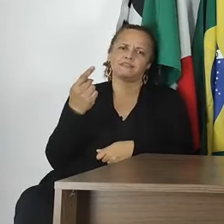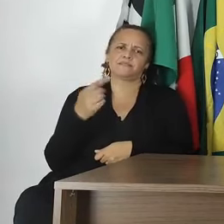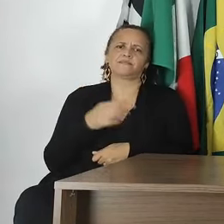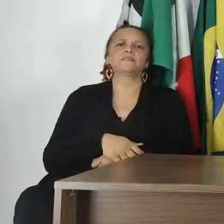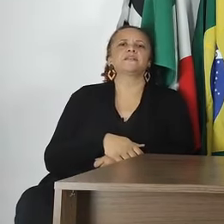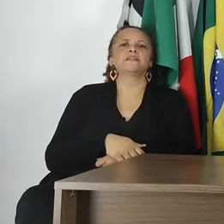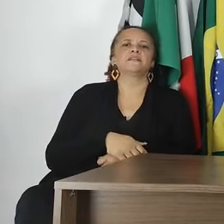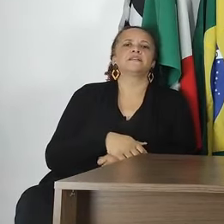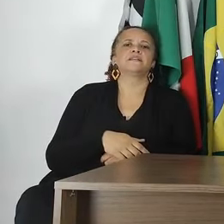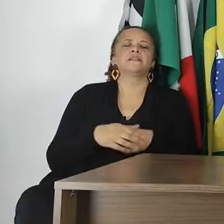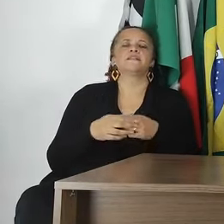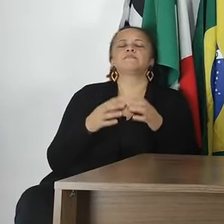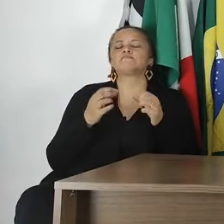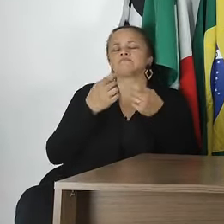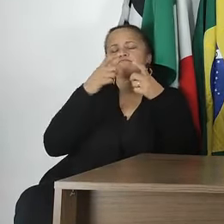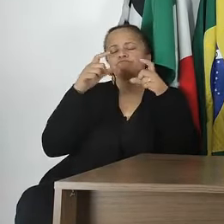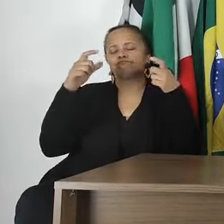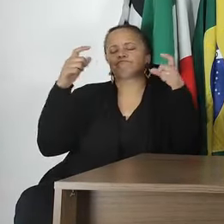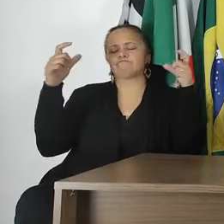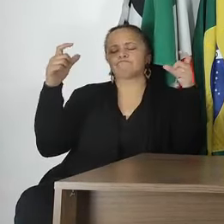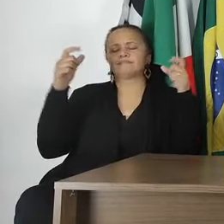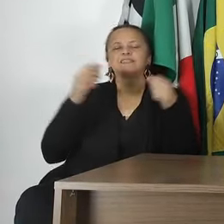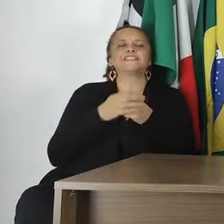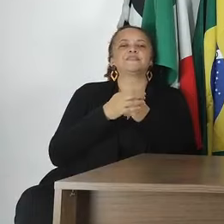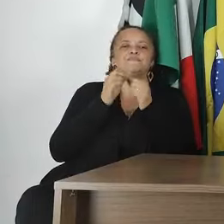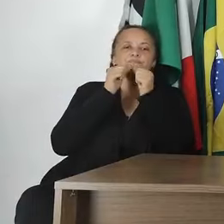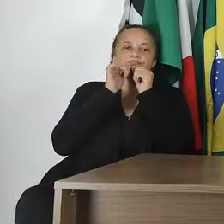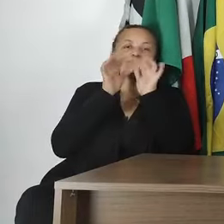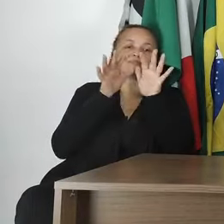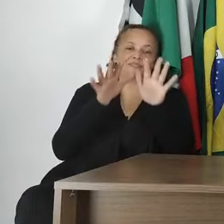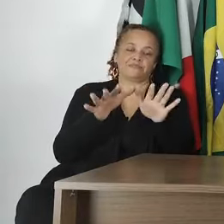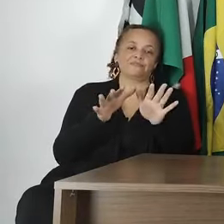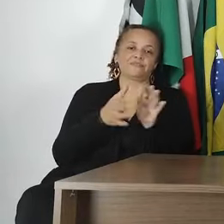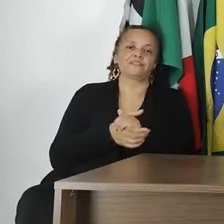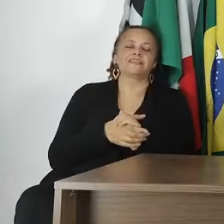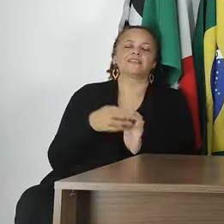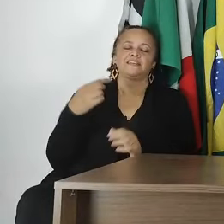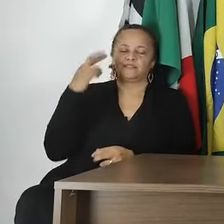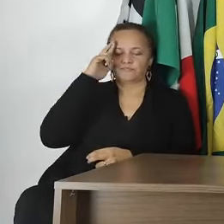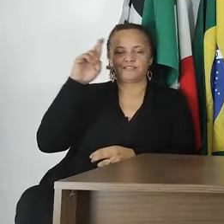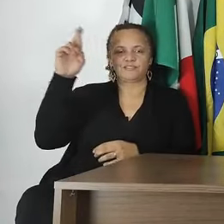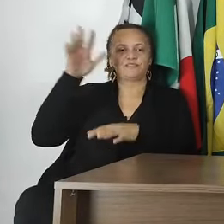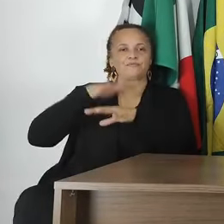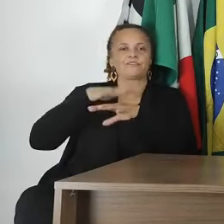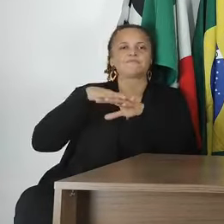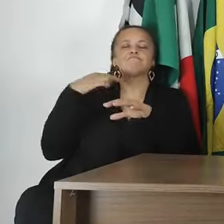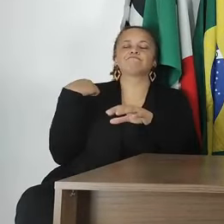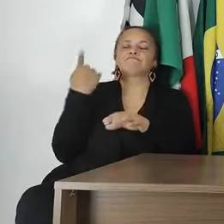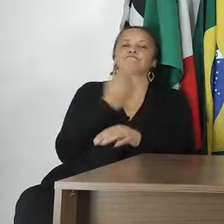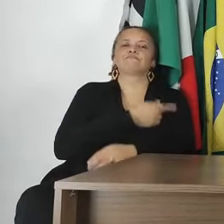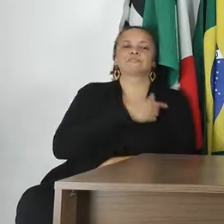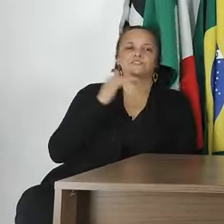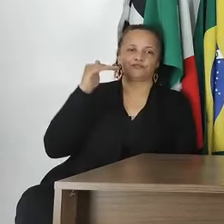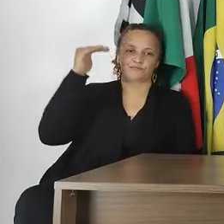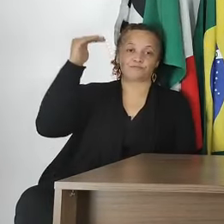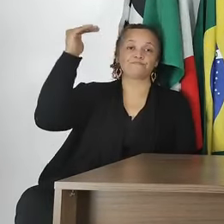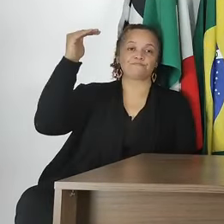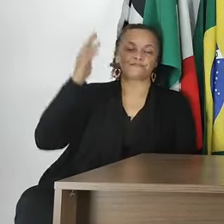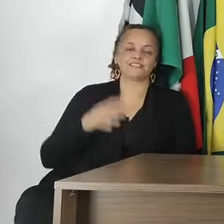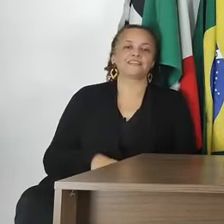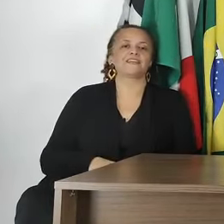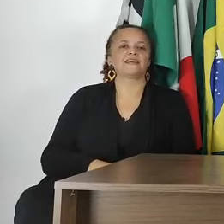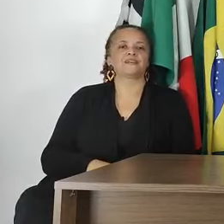que é uma obra grande, grandiosa, e que o Senhor tem cada vez mais fazer a gente crescer. Não é somente nessas instituições